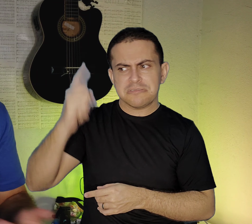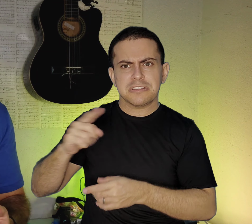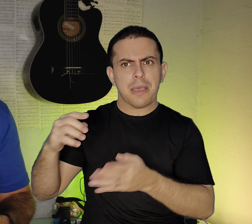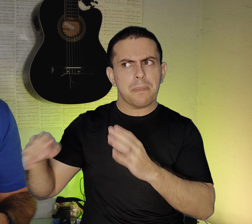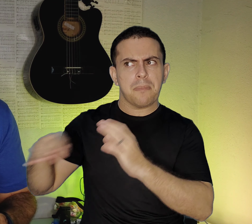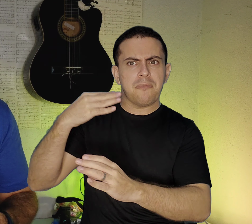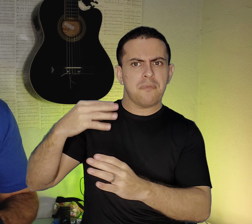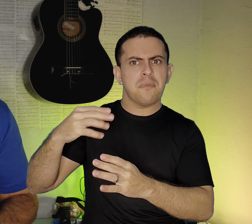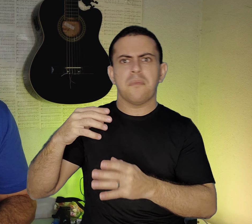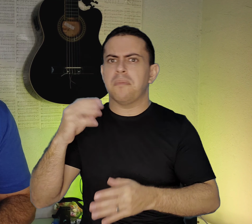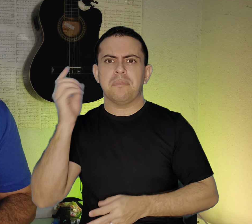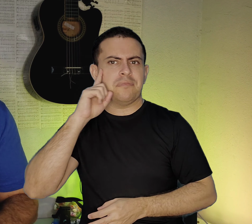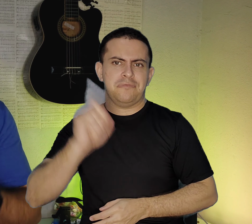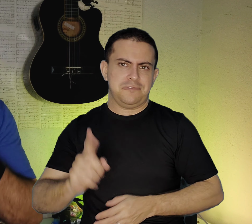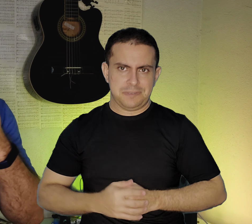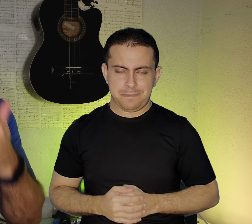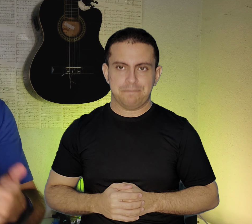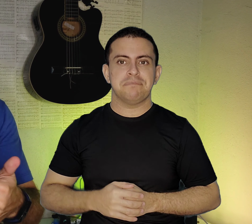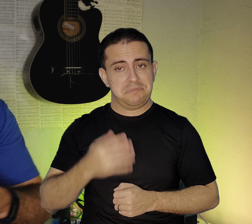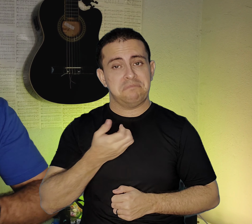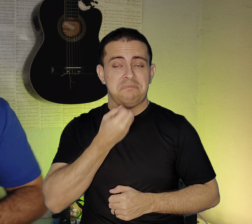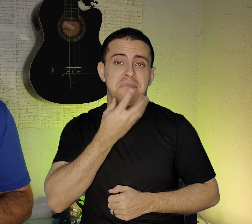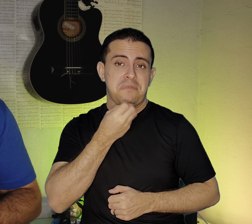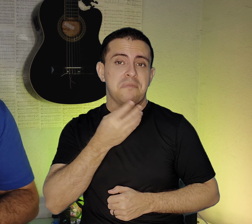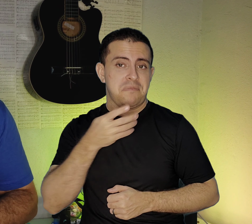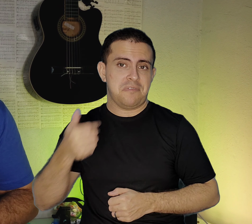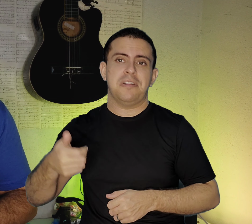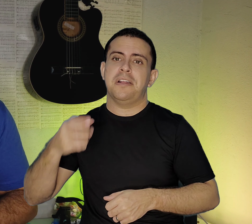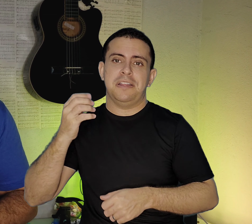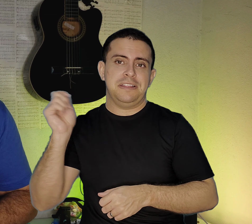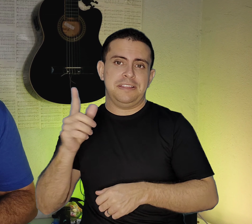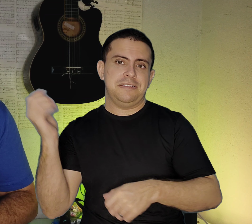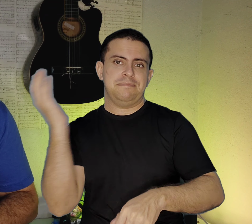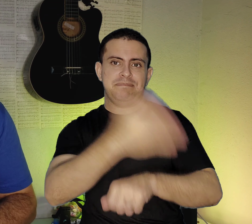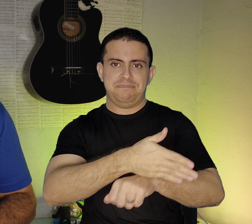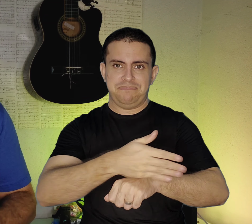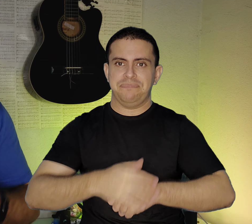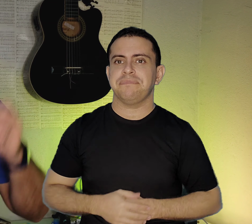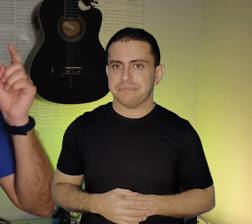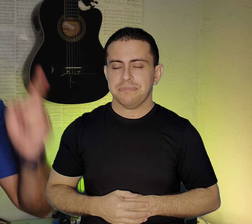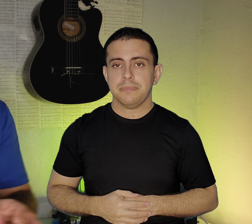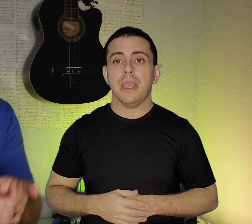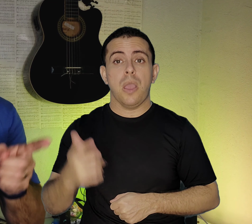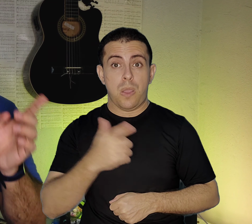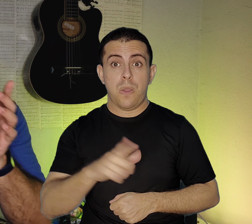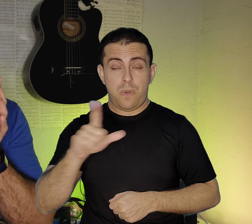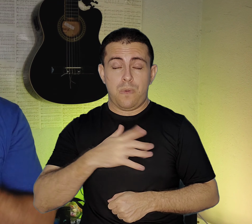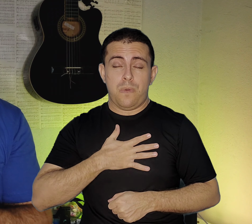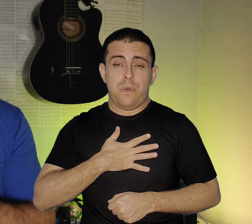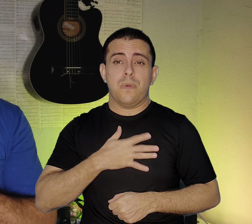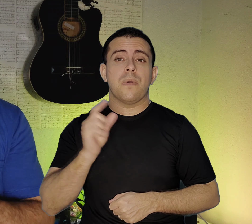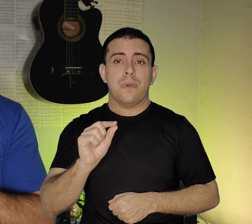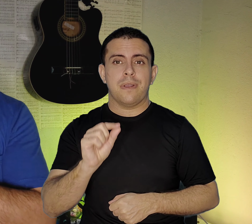enviou ou não a mensagem Então também é uma coisa bem interessante aqui no Telegram Outra coisa também que eu